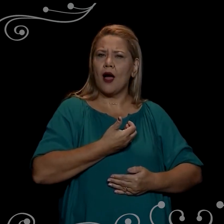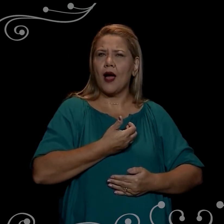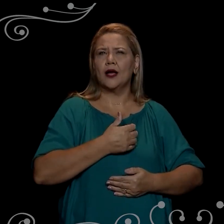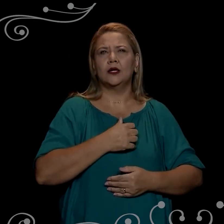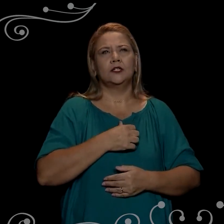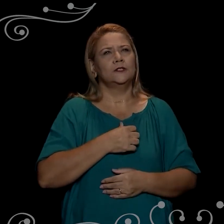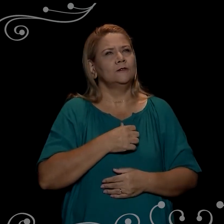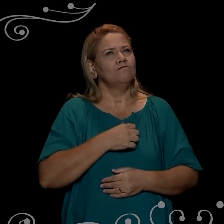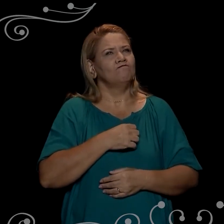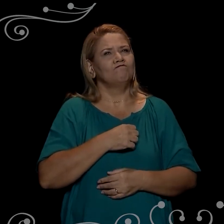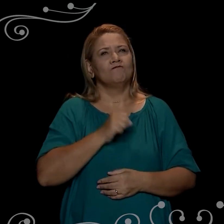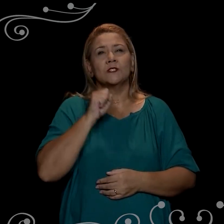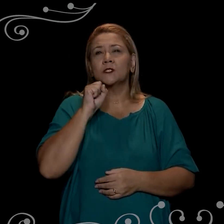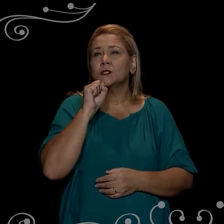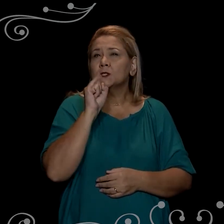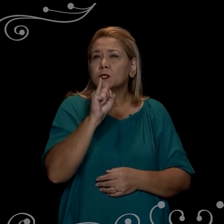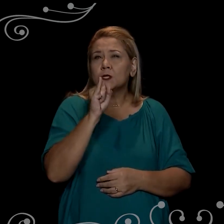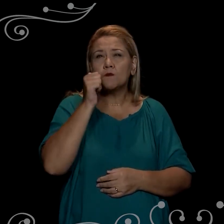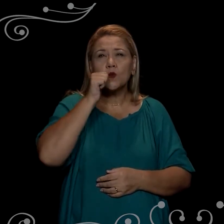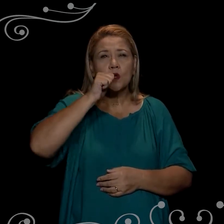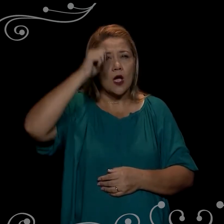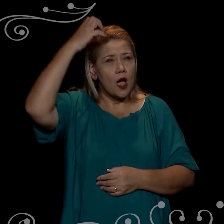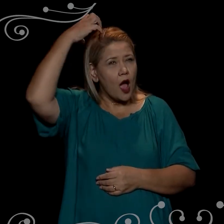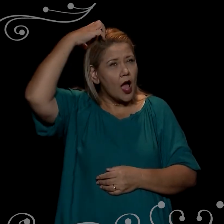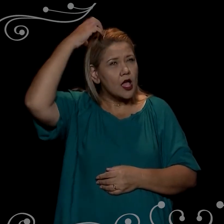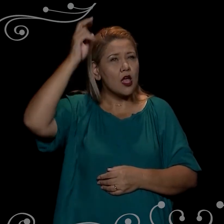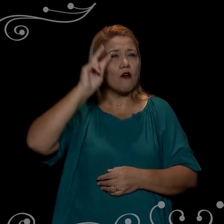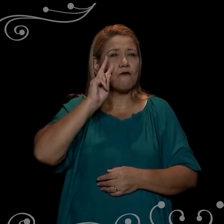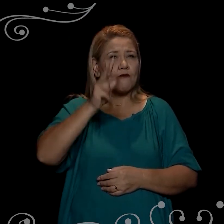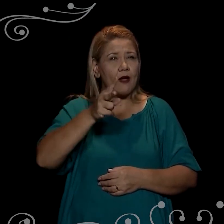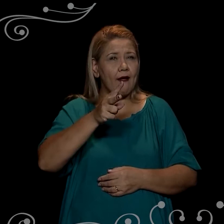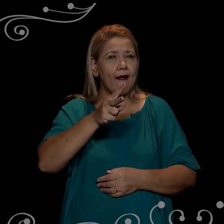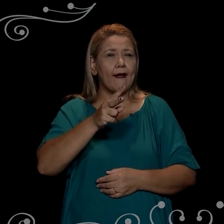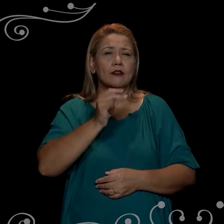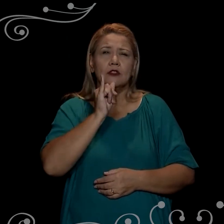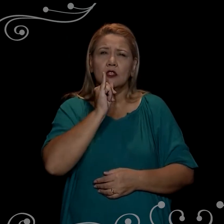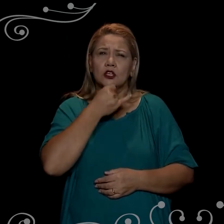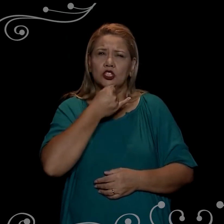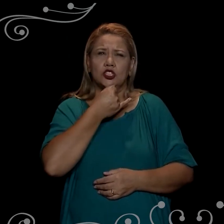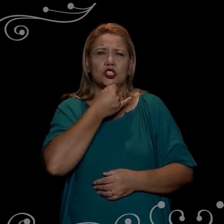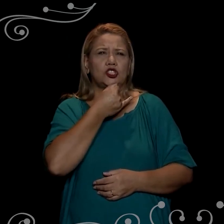rainha tua mãe visse isto, o seu coração se partiria."